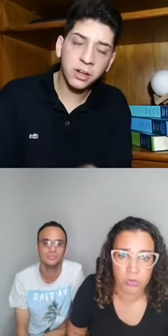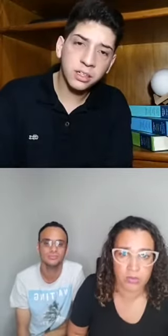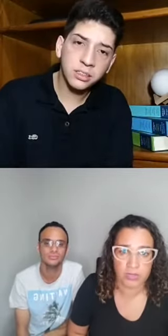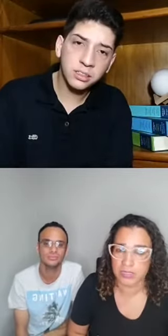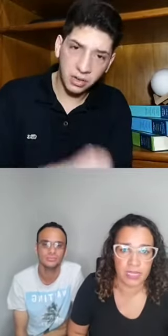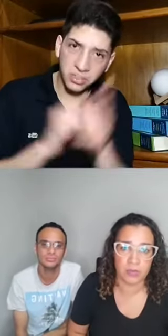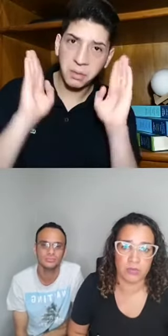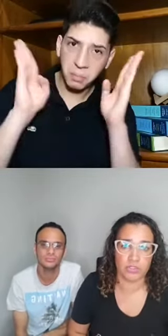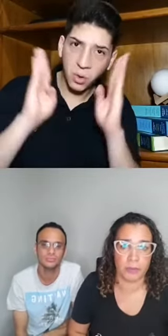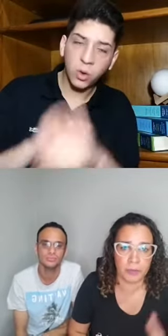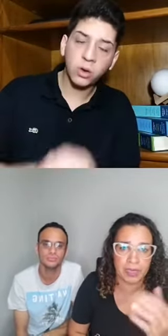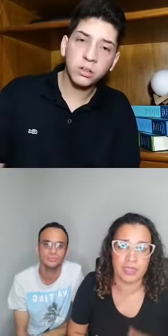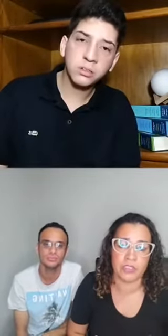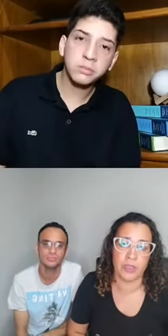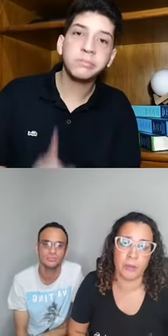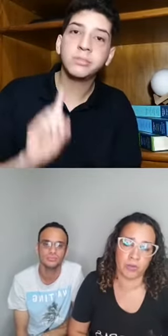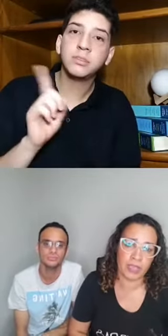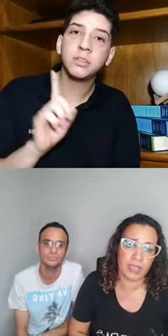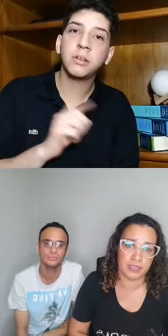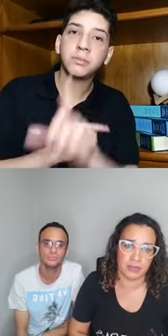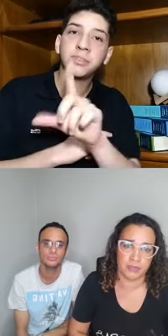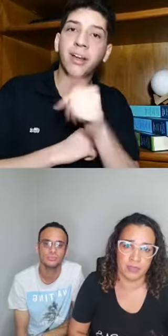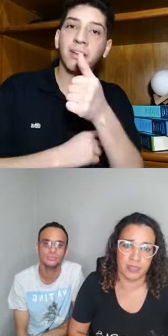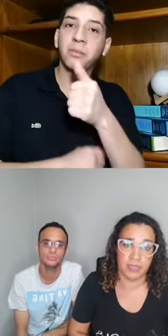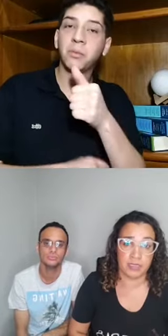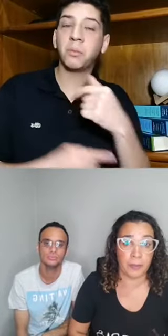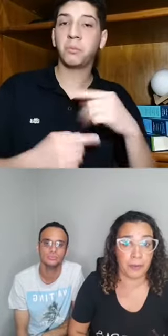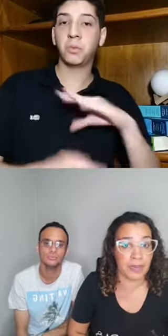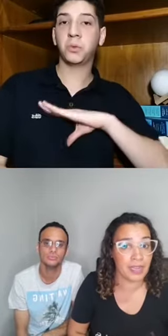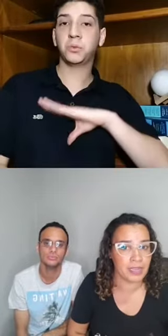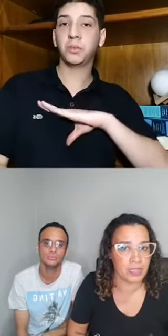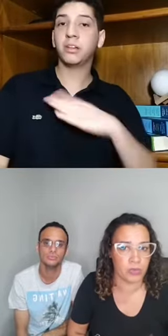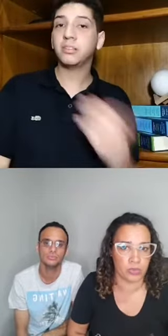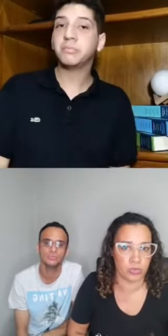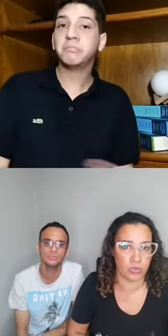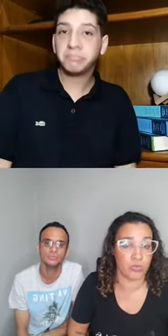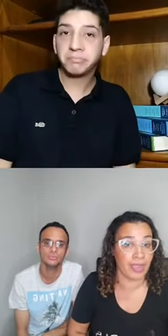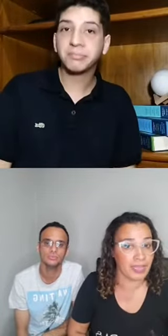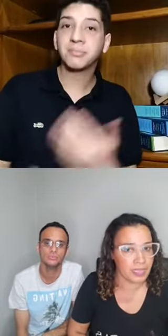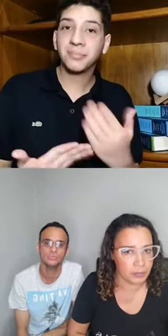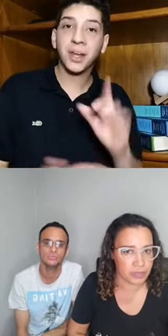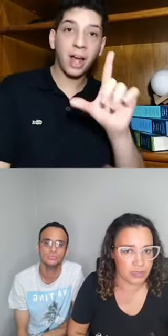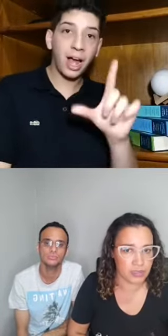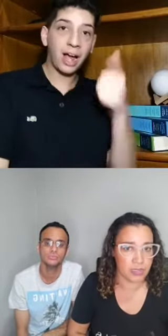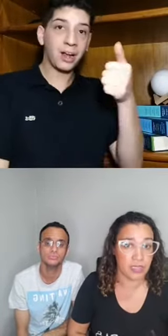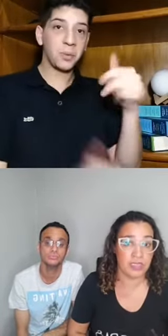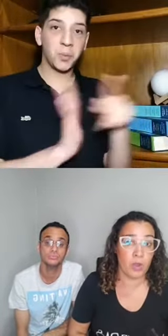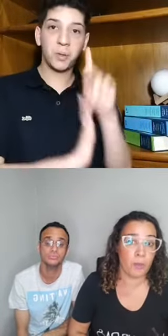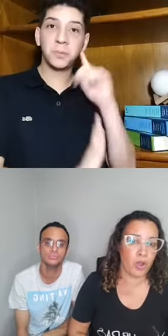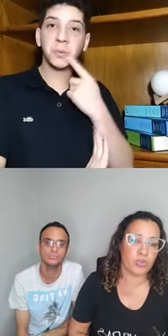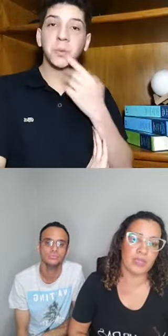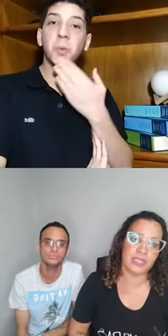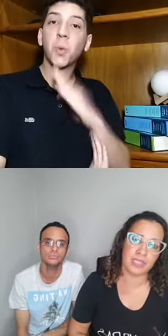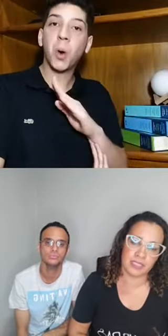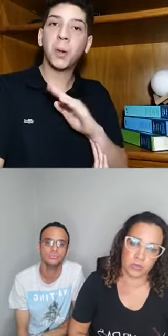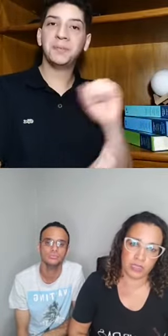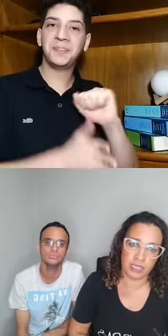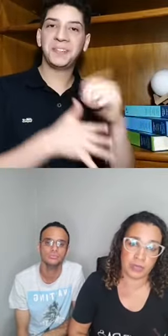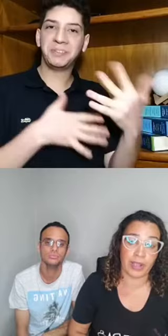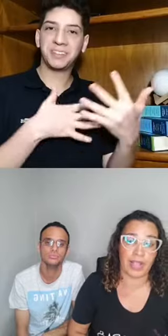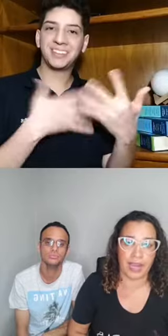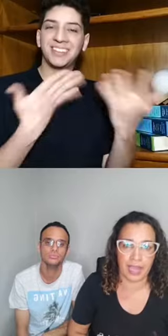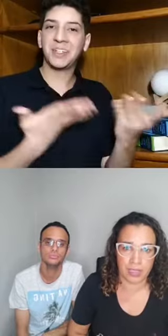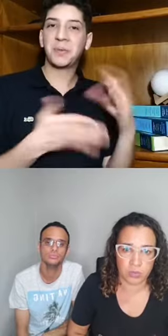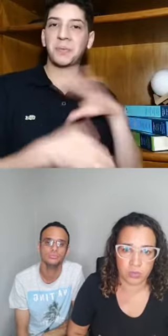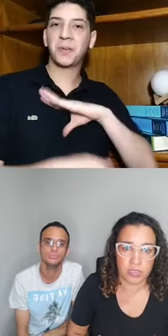burro? Não, sua primeira língua é português. Então a primeira língua do surdo é a Libras. Então o português que é a segunda